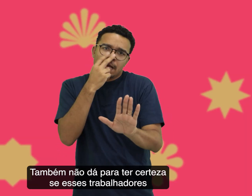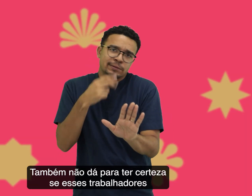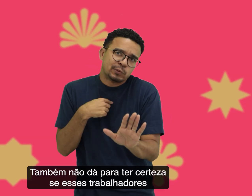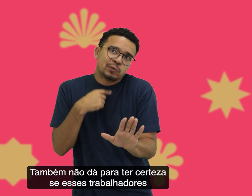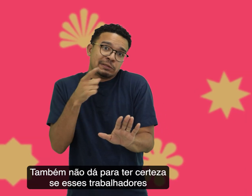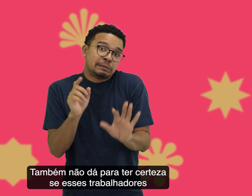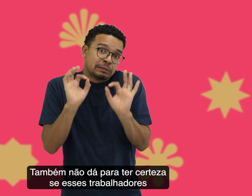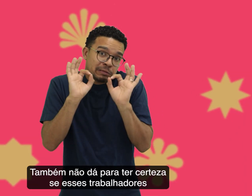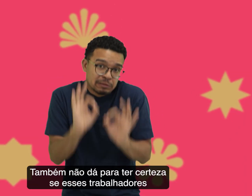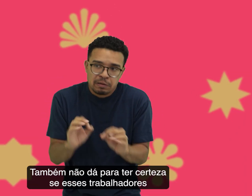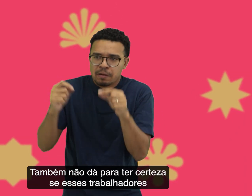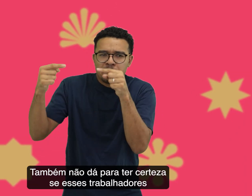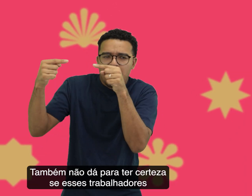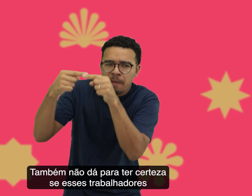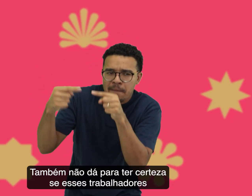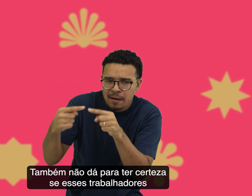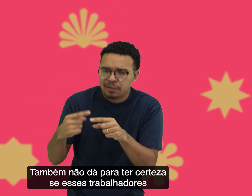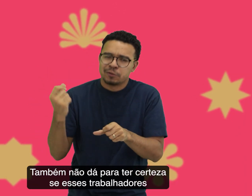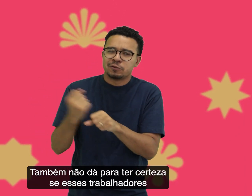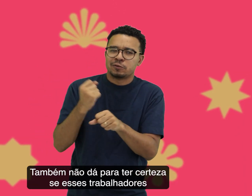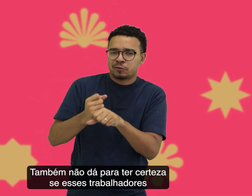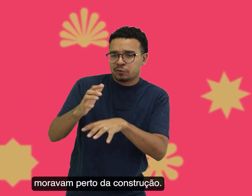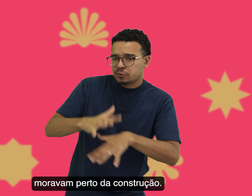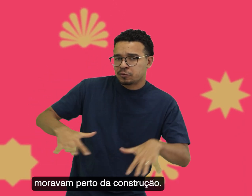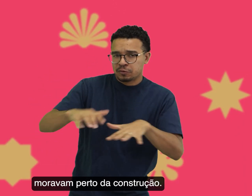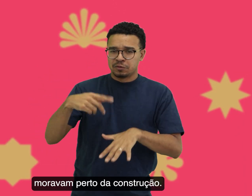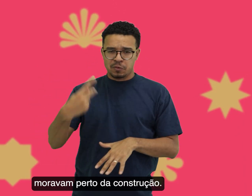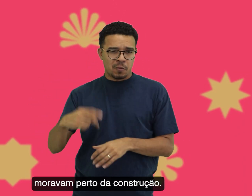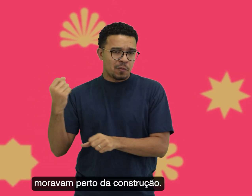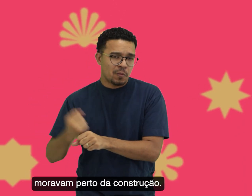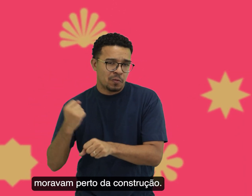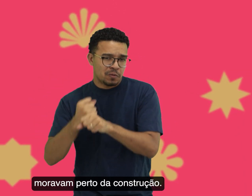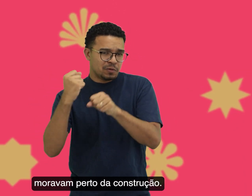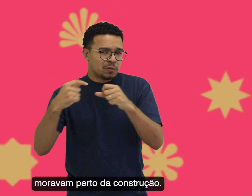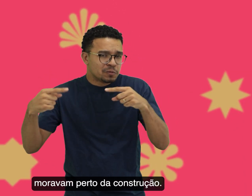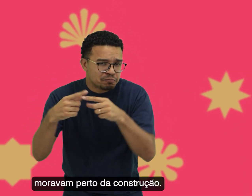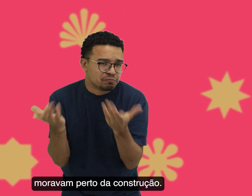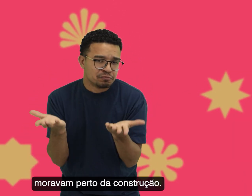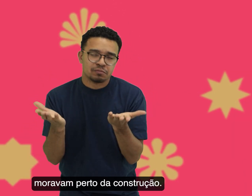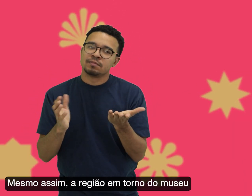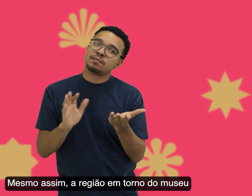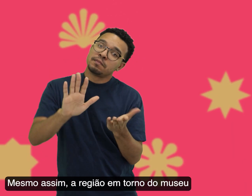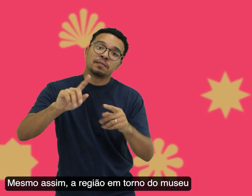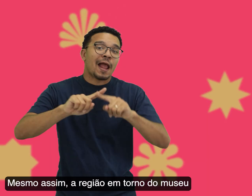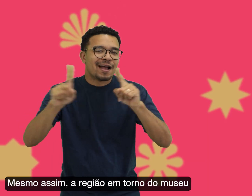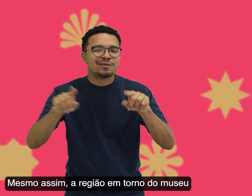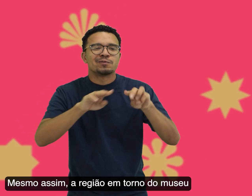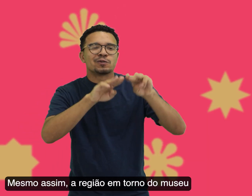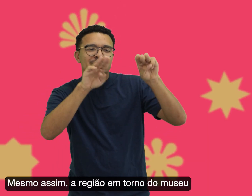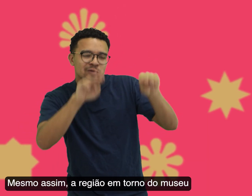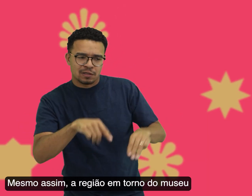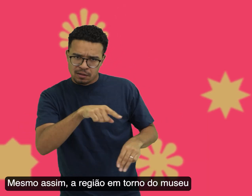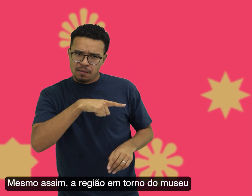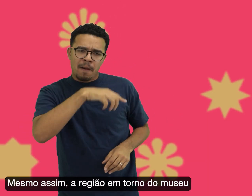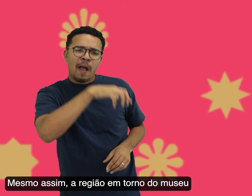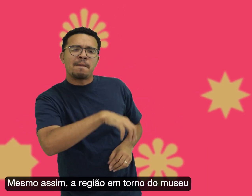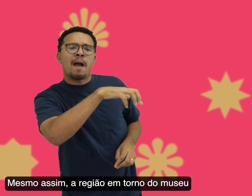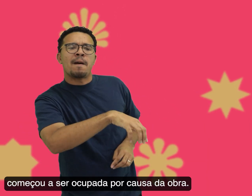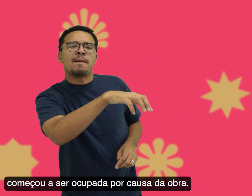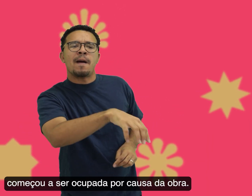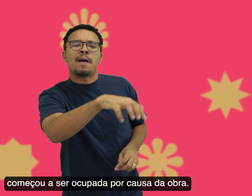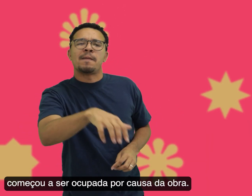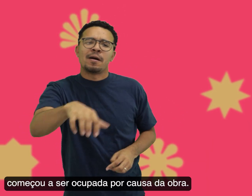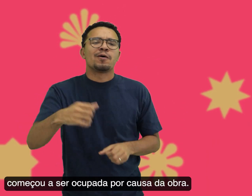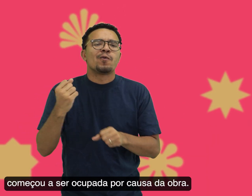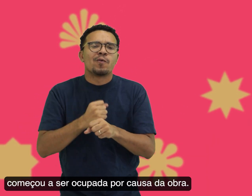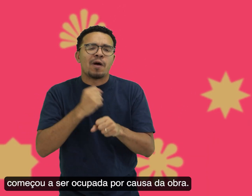nenhuma elite. Também não dá para ter certeza se esses trabalhadores moravam perto da construção. Mesmo assim, a região em